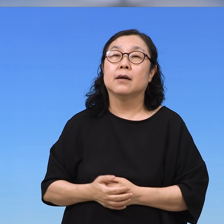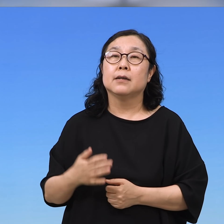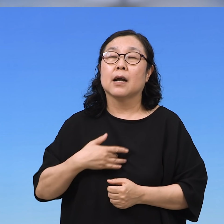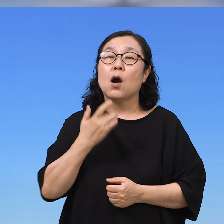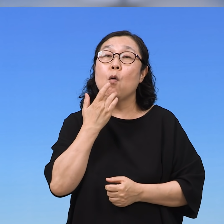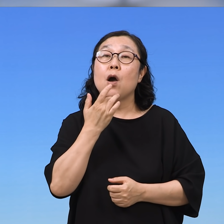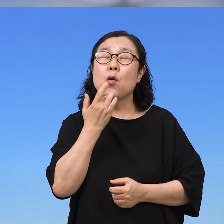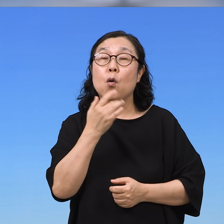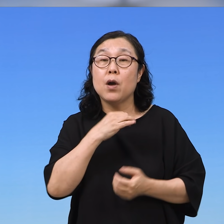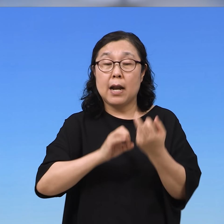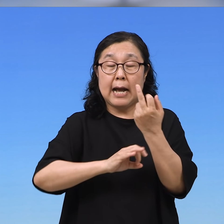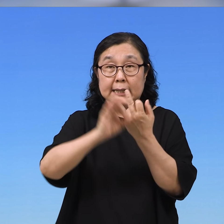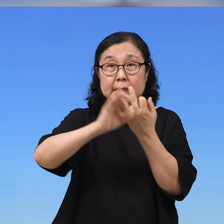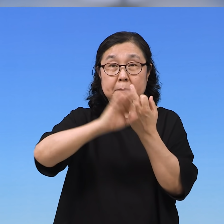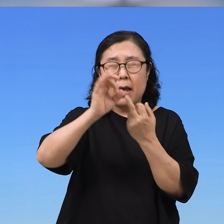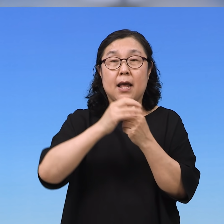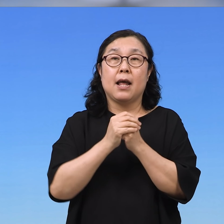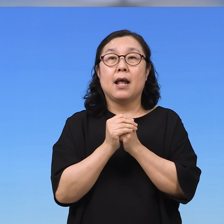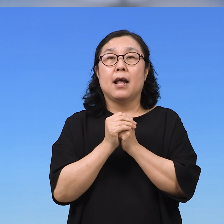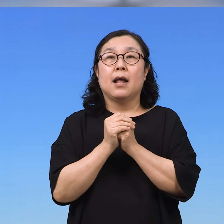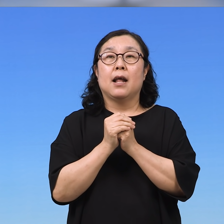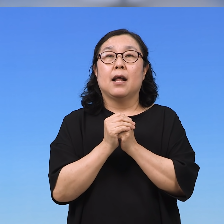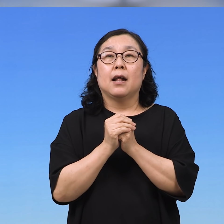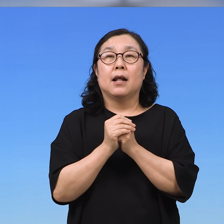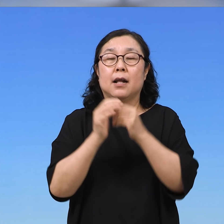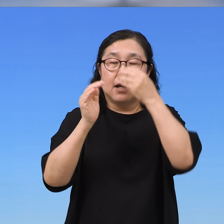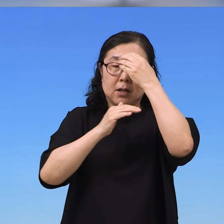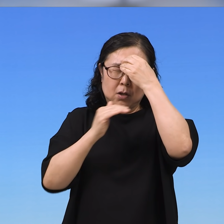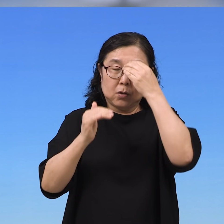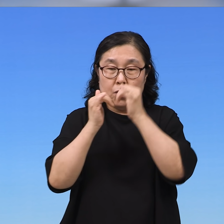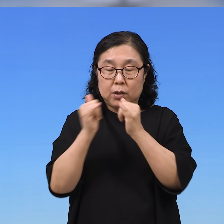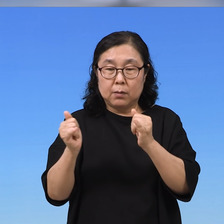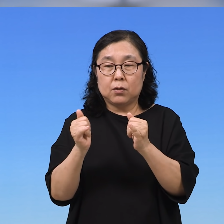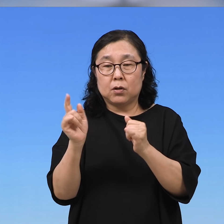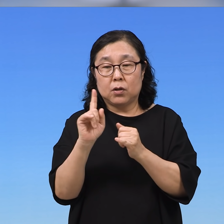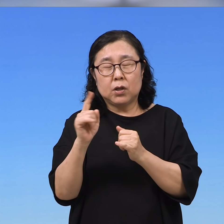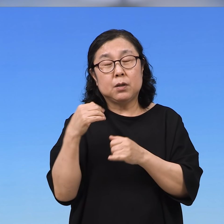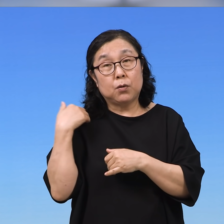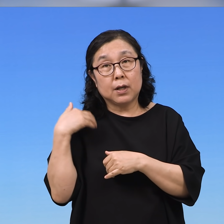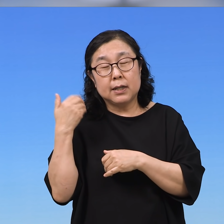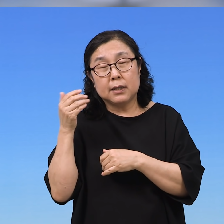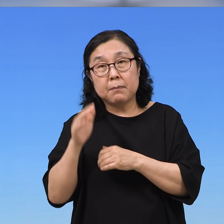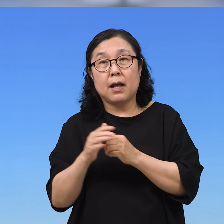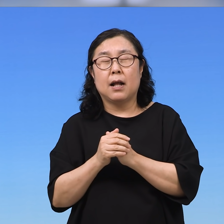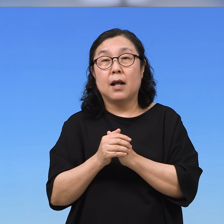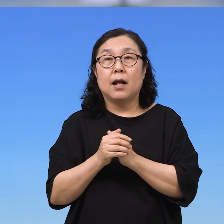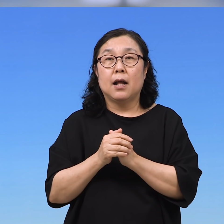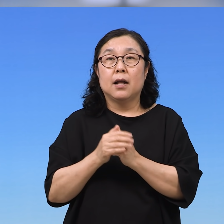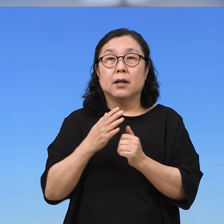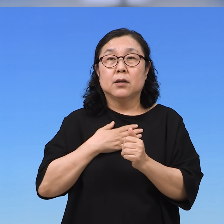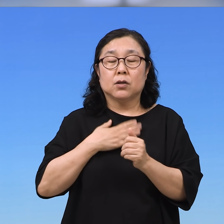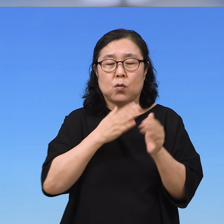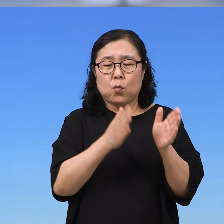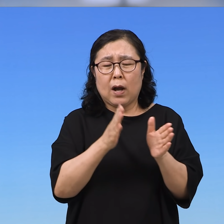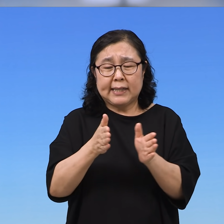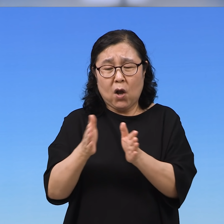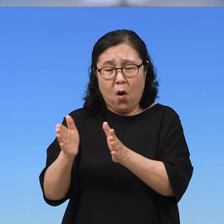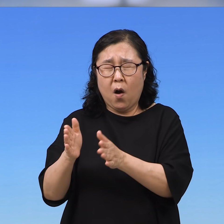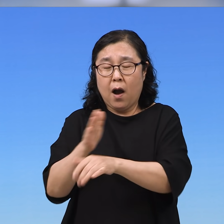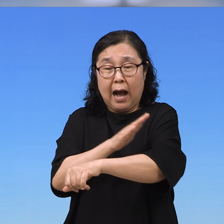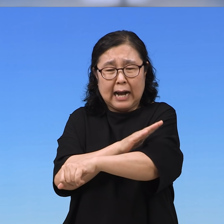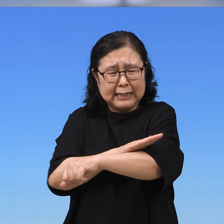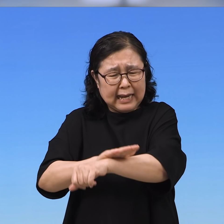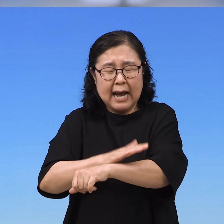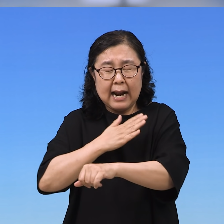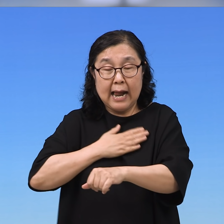그래서 제가 화요일 아침에 모르겠습니다. 성도님들은 그걸 은혜로 받았는지 안 받았는지 모르지만 저는 그 과정을